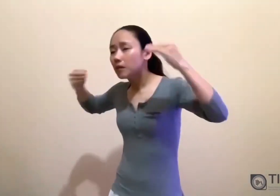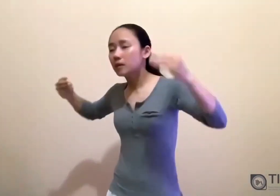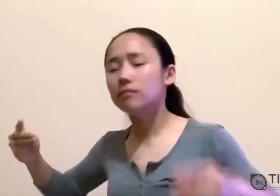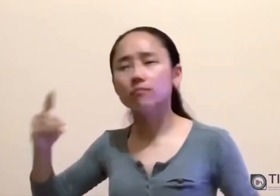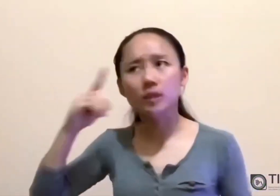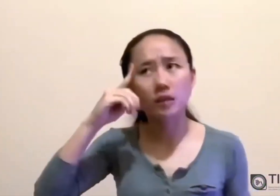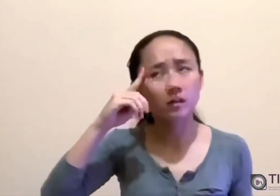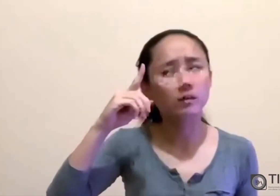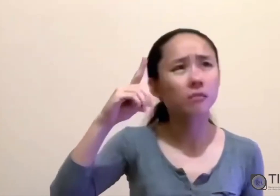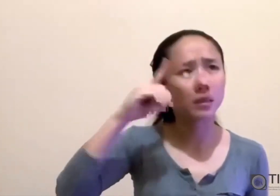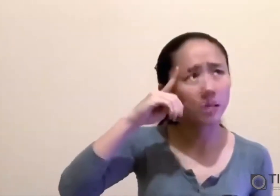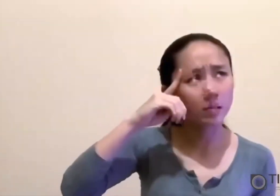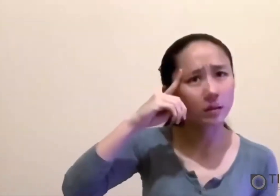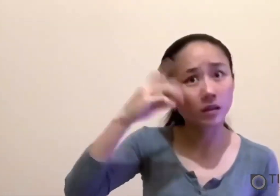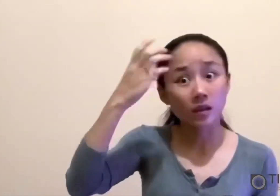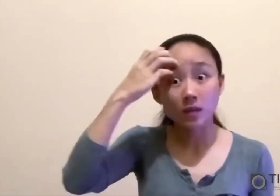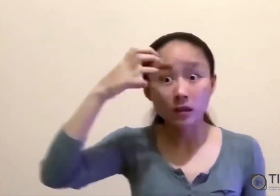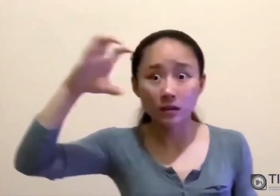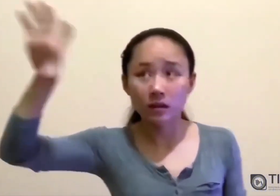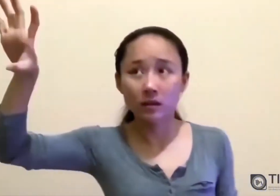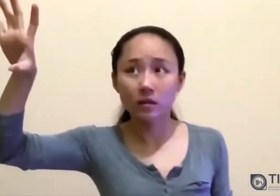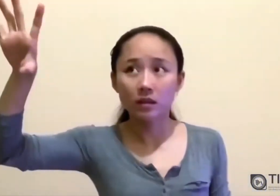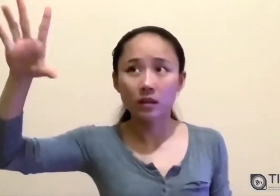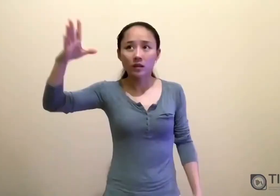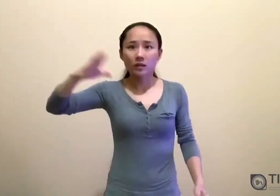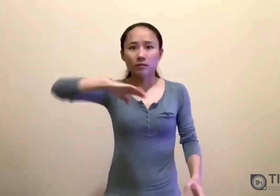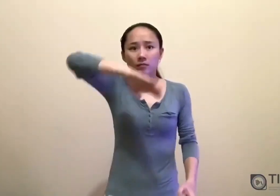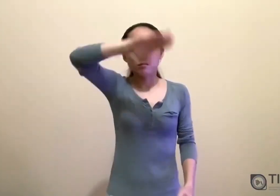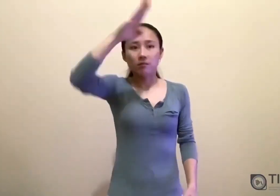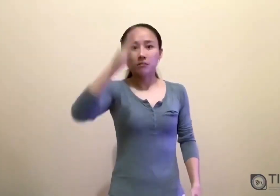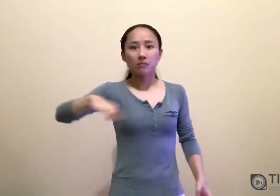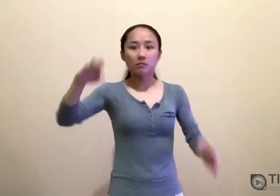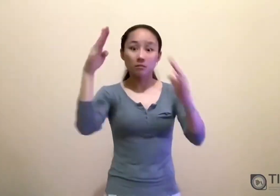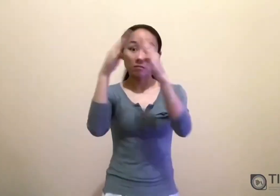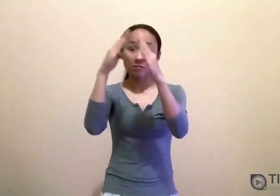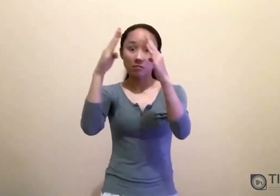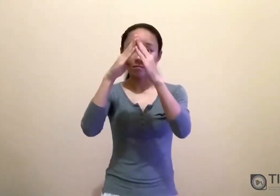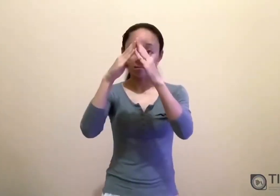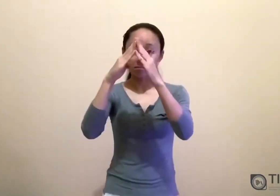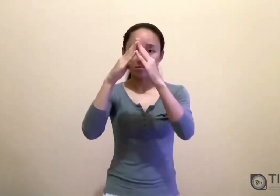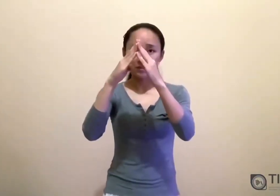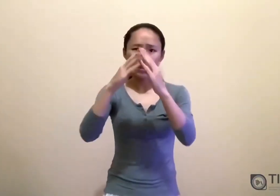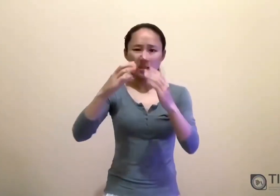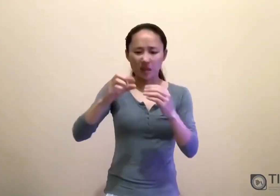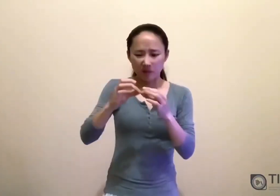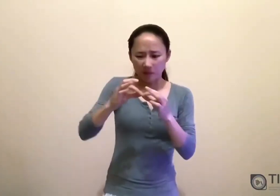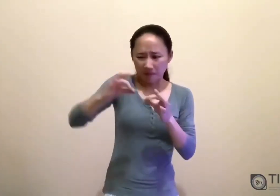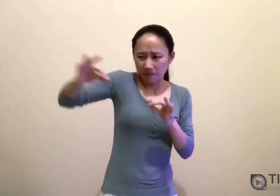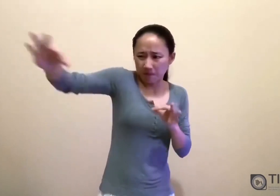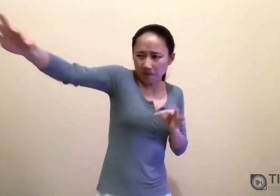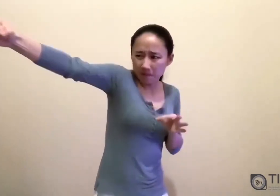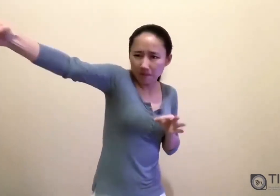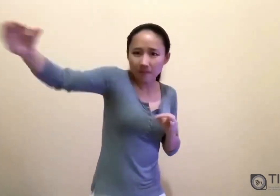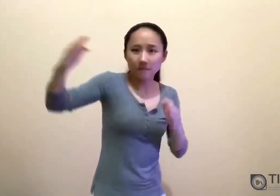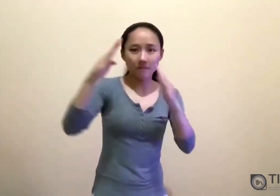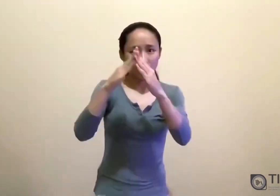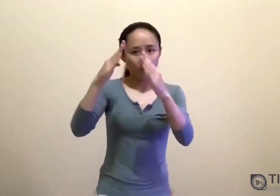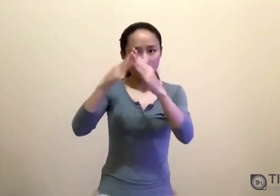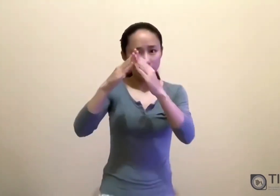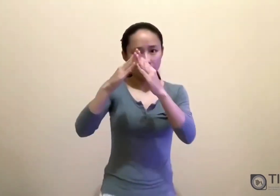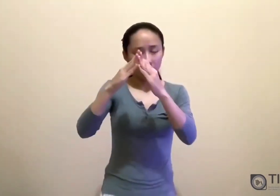sozinha. E um dia ela teve uma ideia de morar muito longe dali.